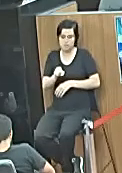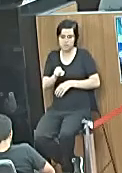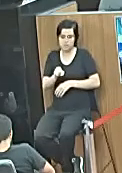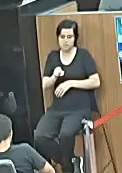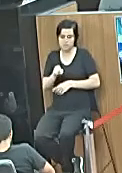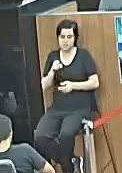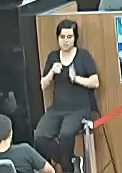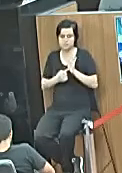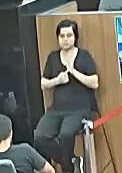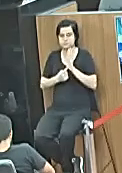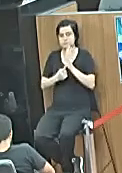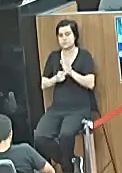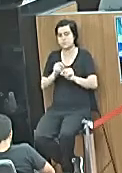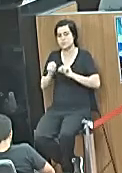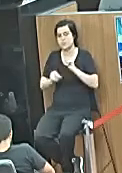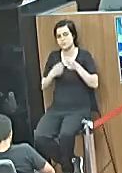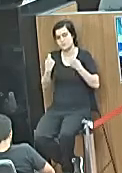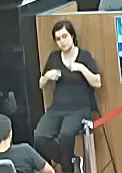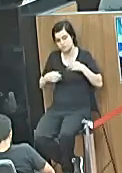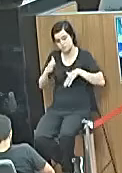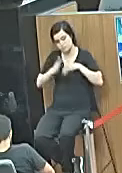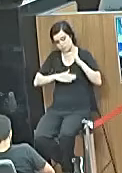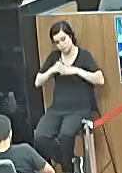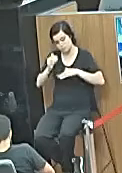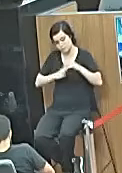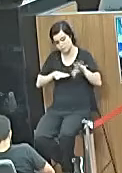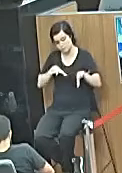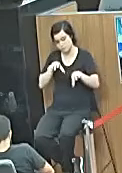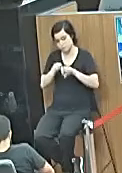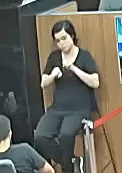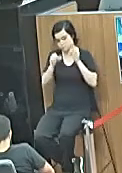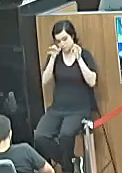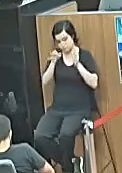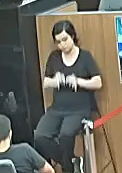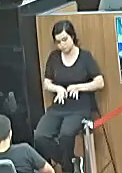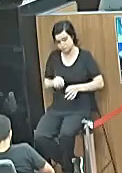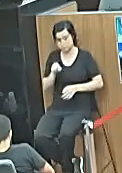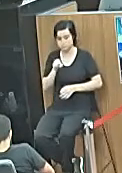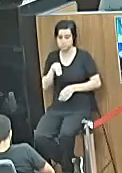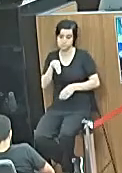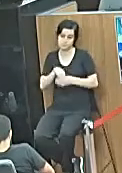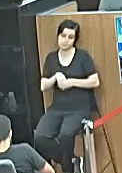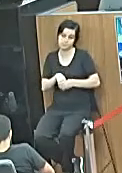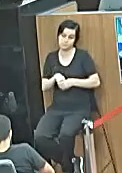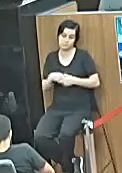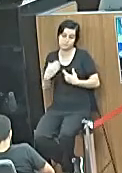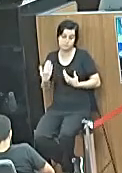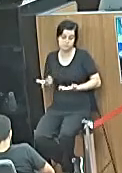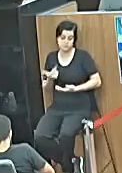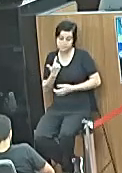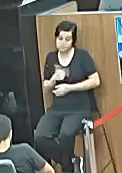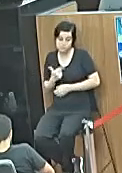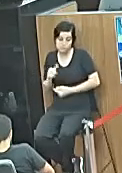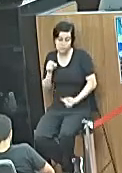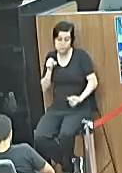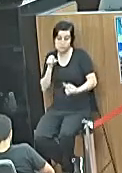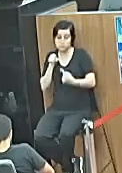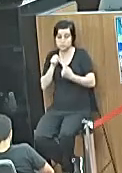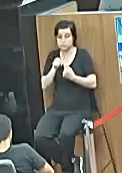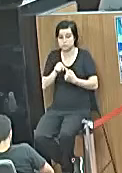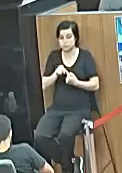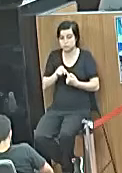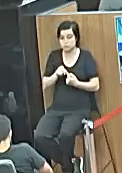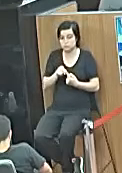especificidade na formação de um profissional que atua no sistema socioeducativo que não tem um objetivo de